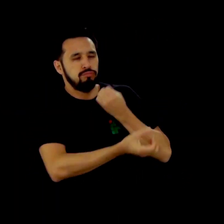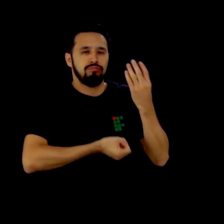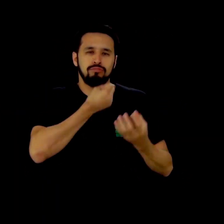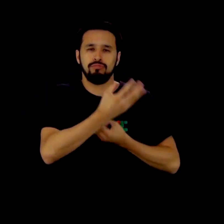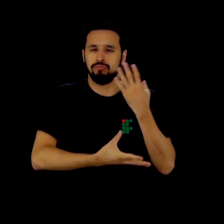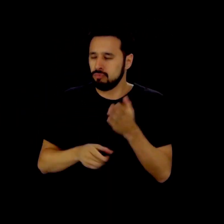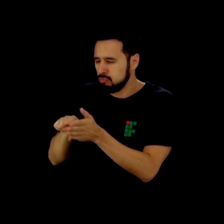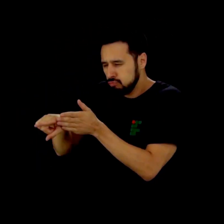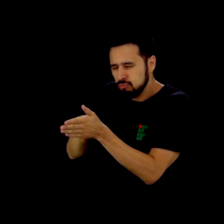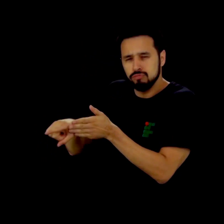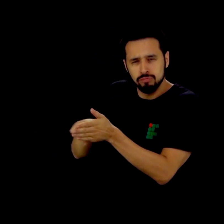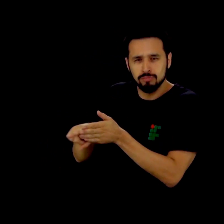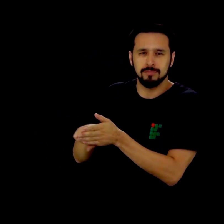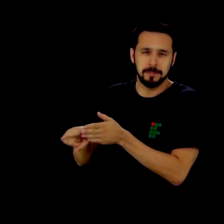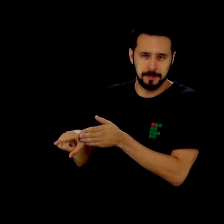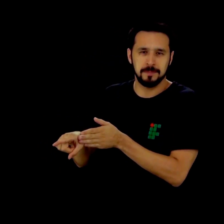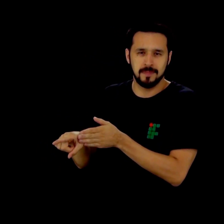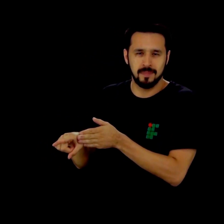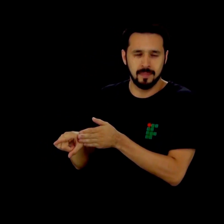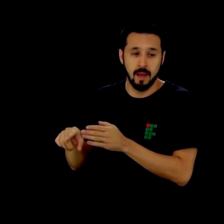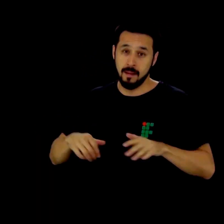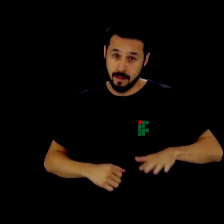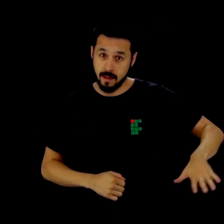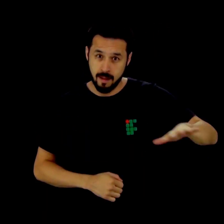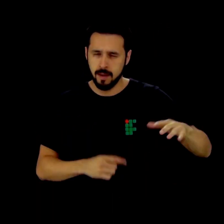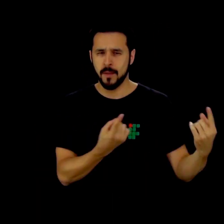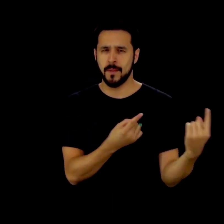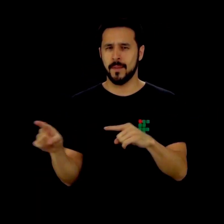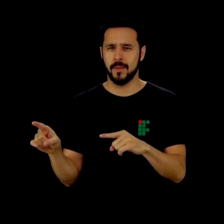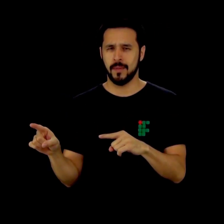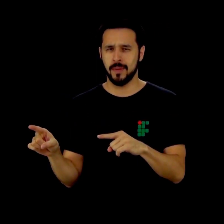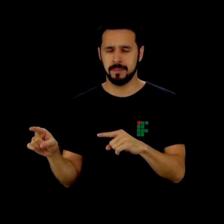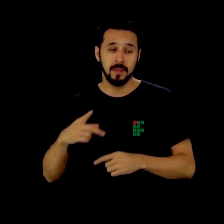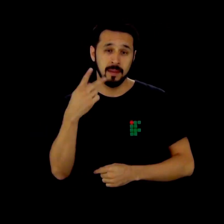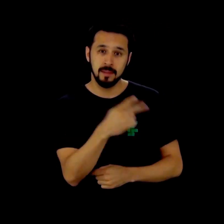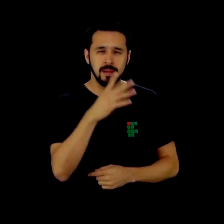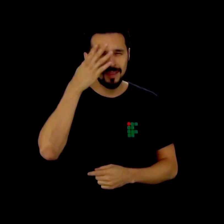com o funcionamento interior e não observável da mente.